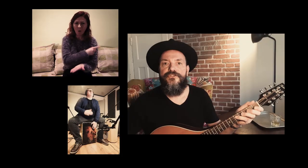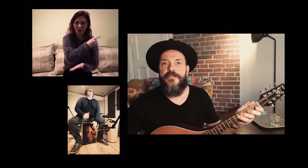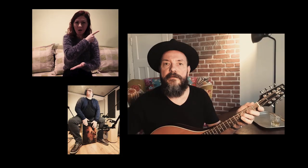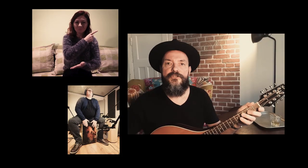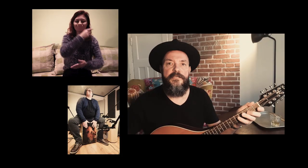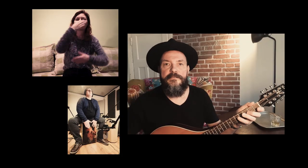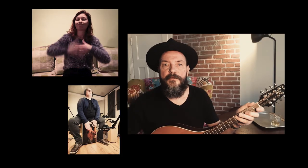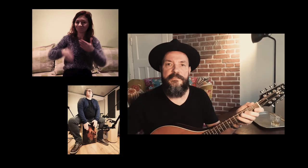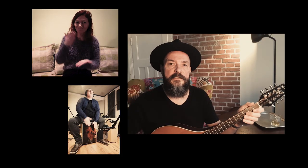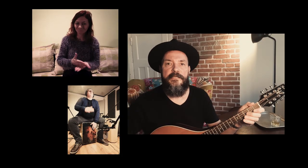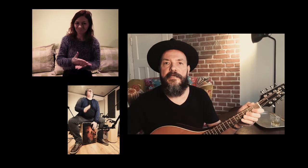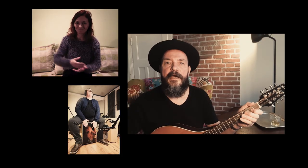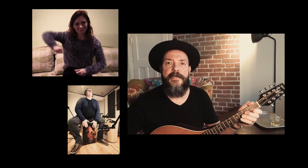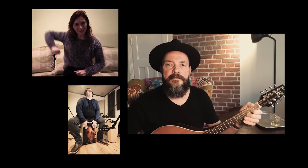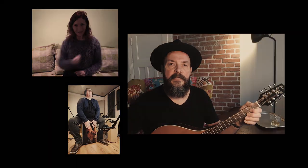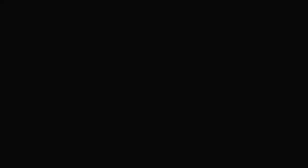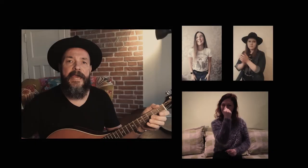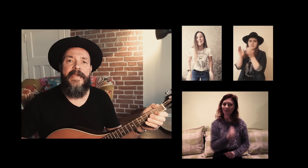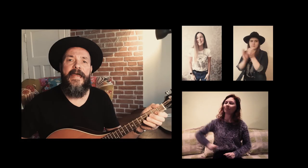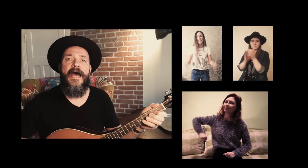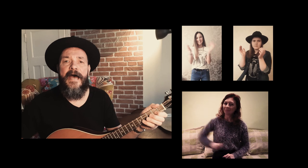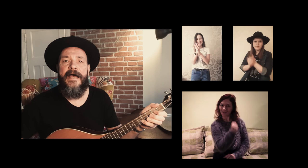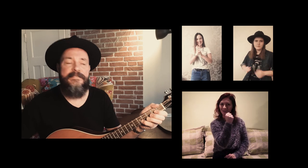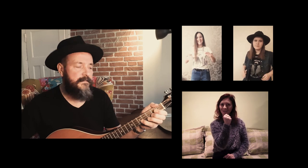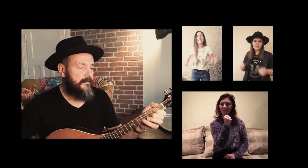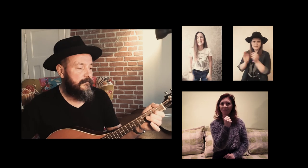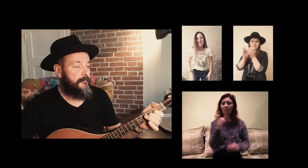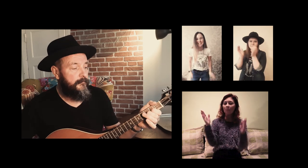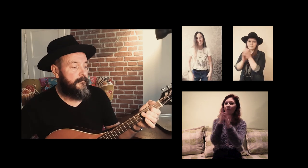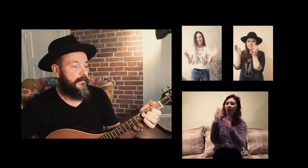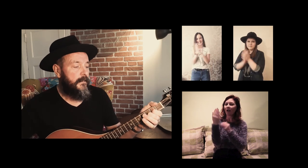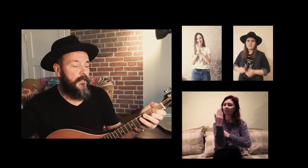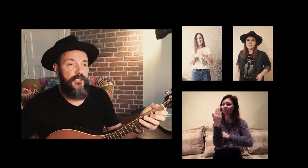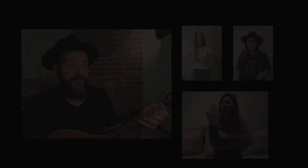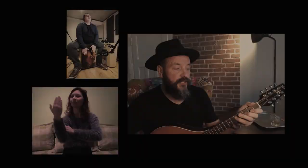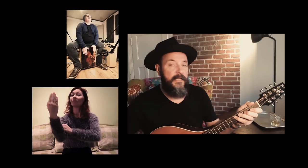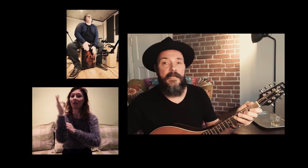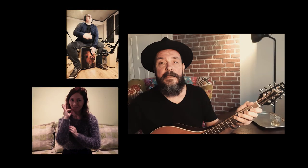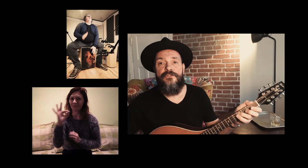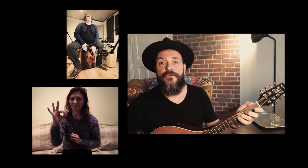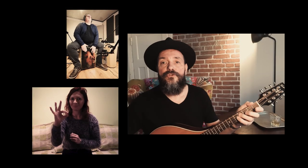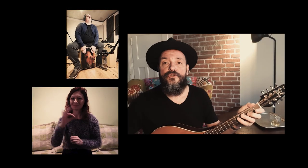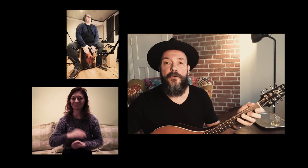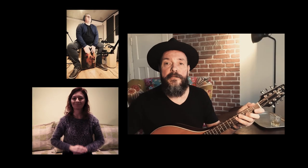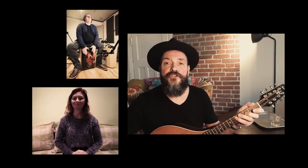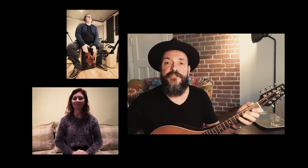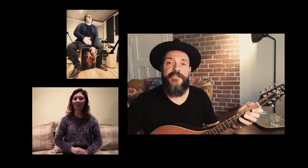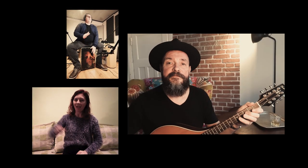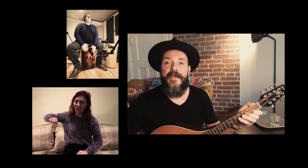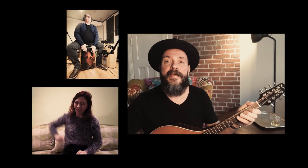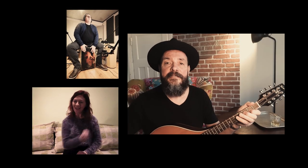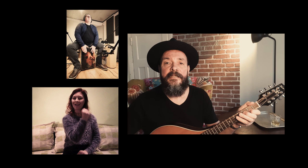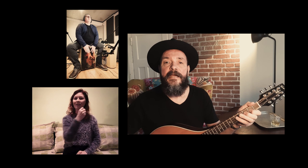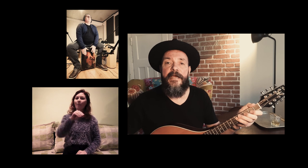los już zgrał się z mocnych kart. Hej raz, hej raz. I w żaglach czuć